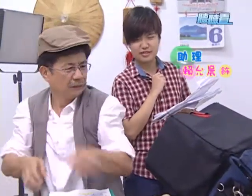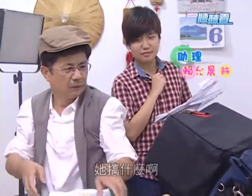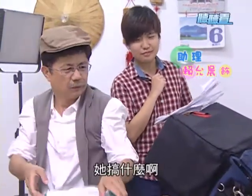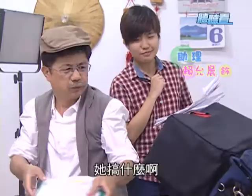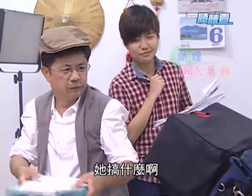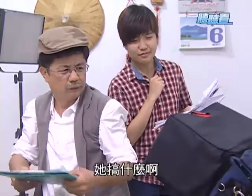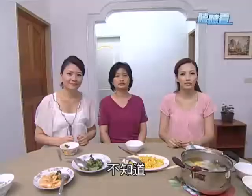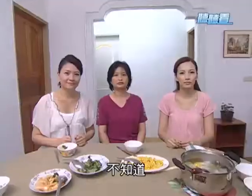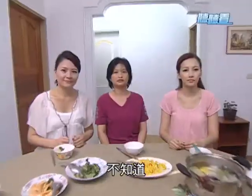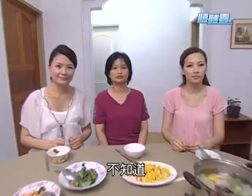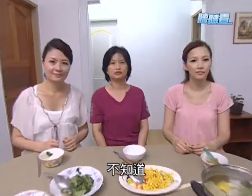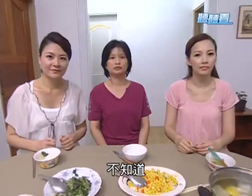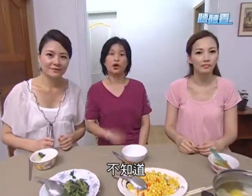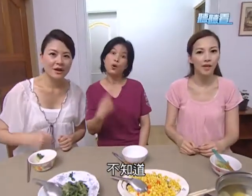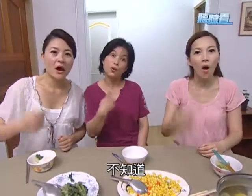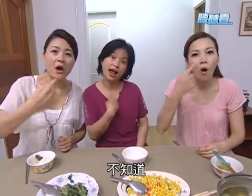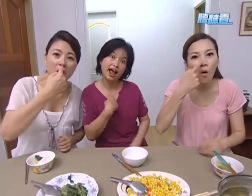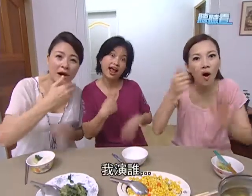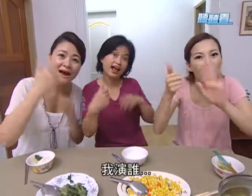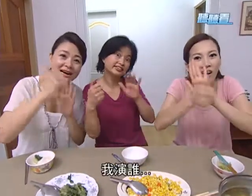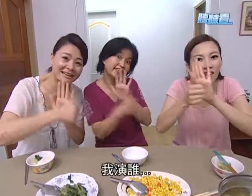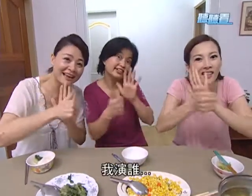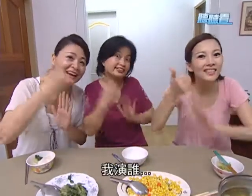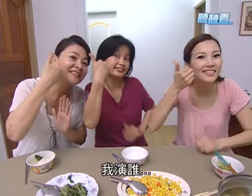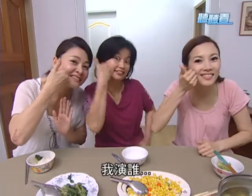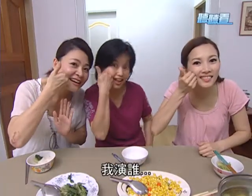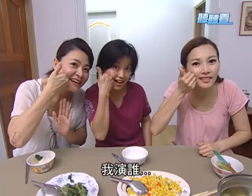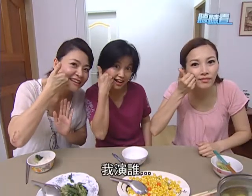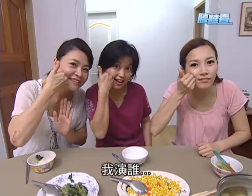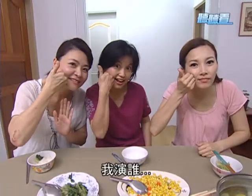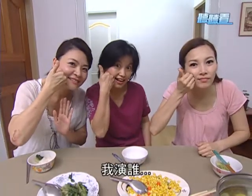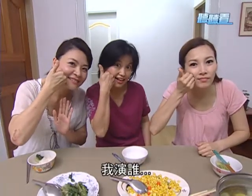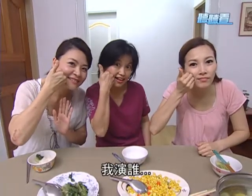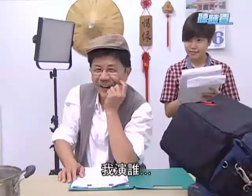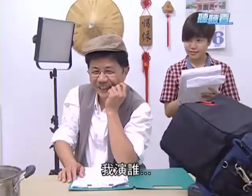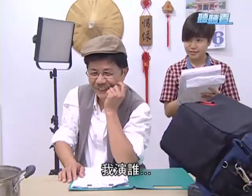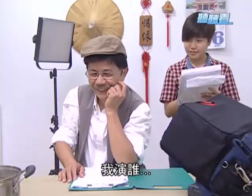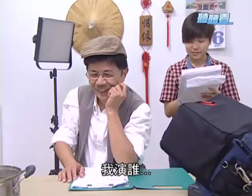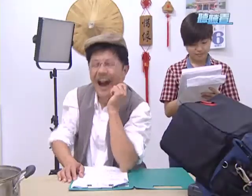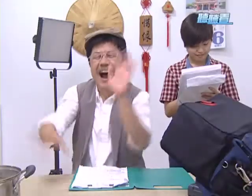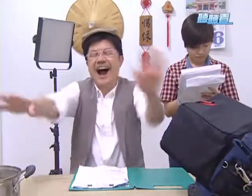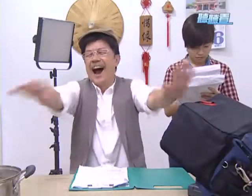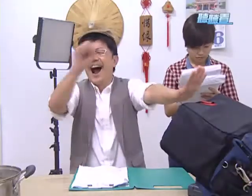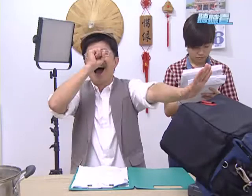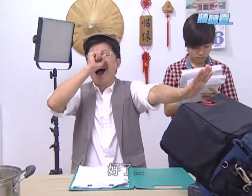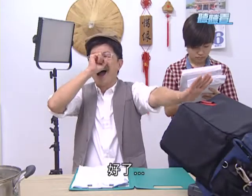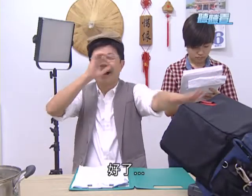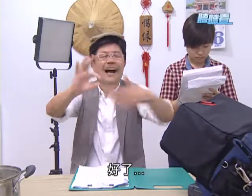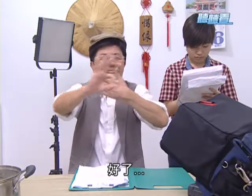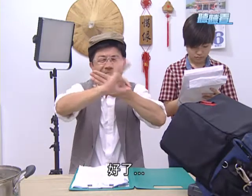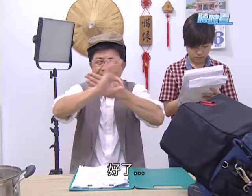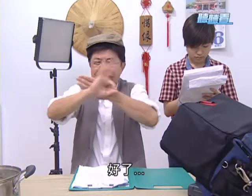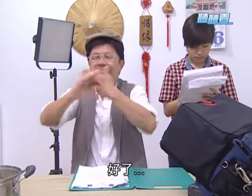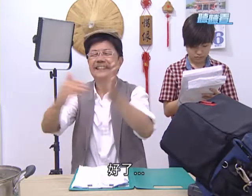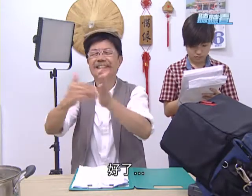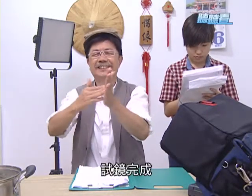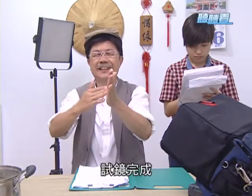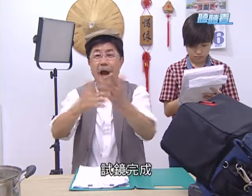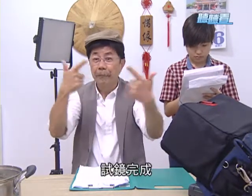搞什么？ 不知道。 我演谁呀？ 谁？ 哎，好了好了好了，哎哎哎，试镜